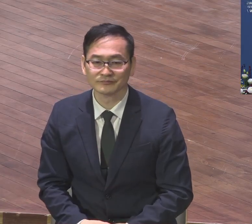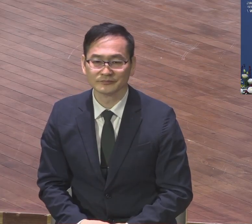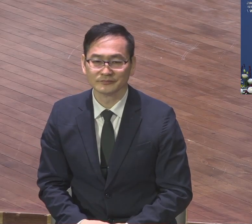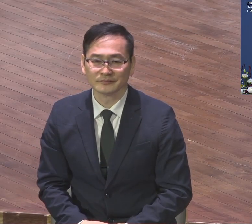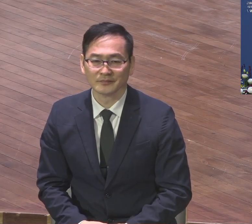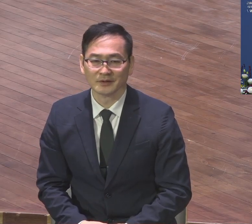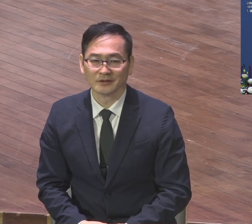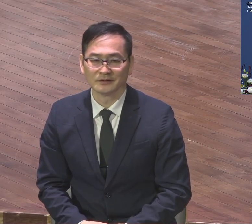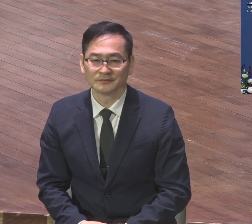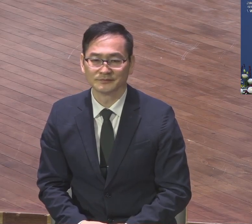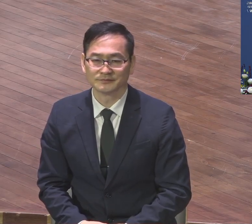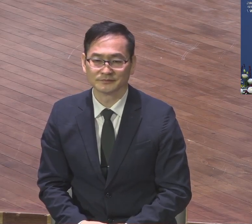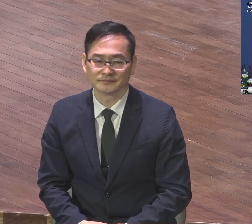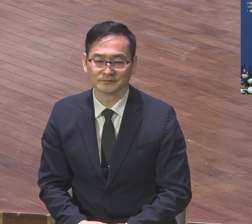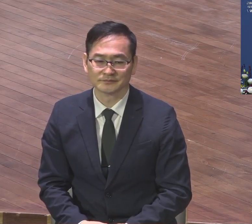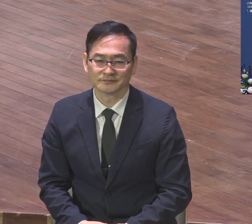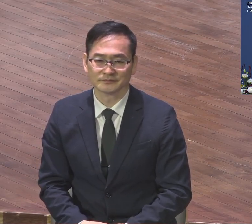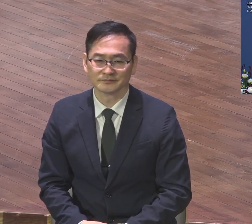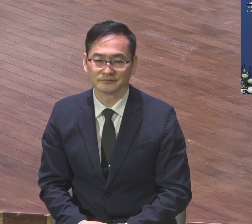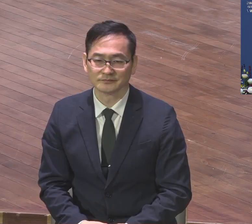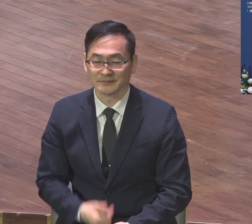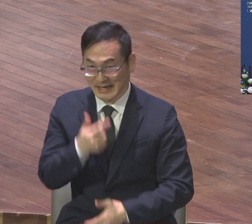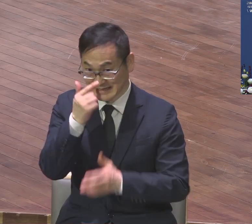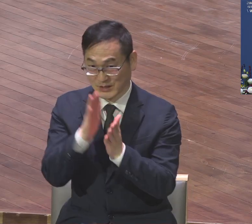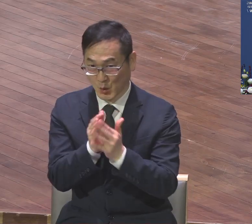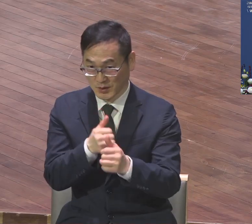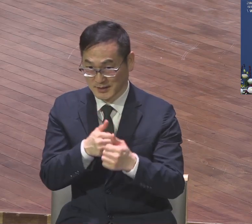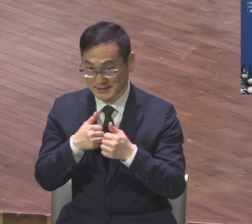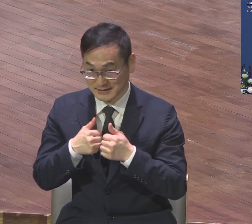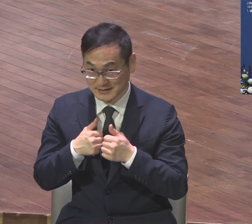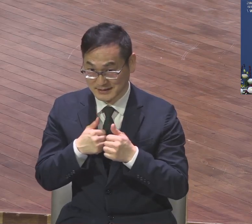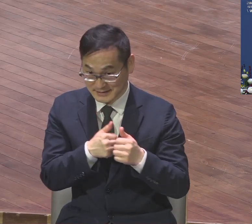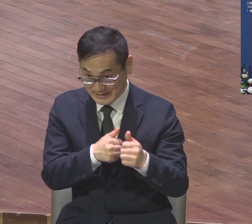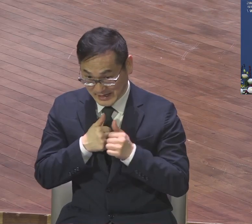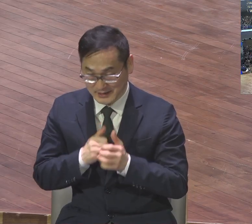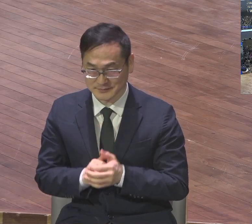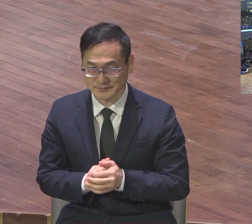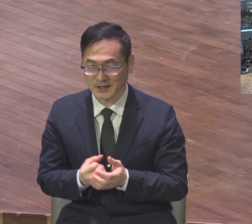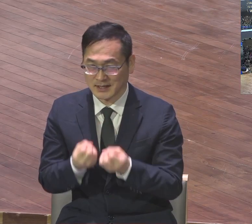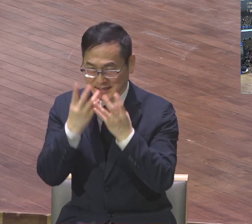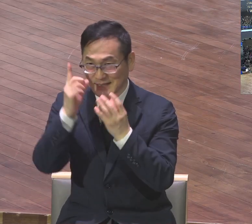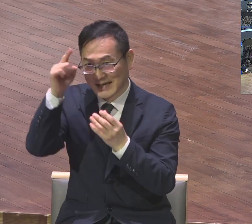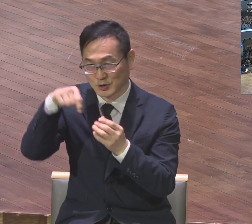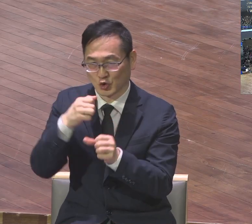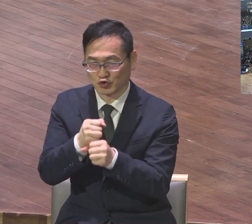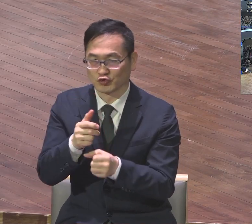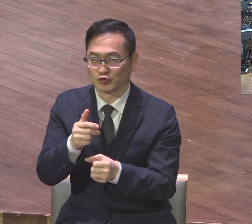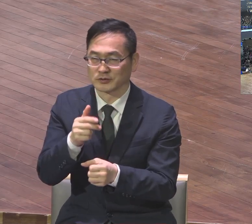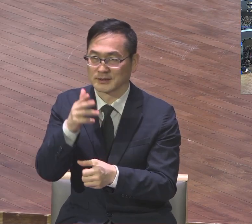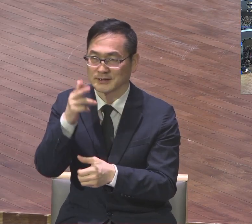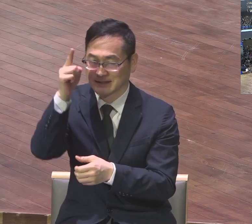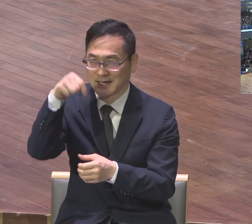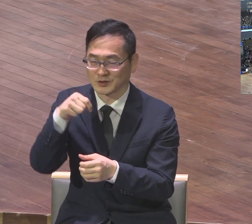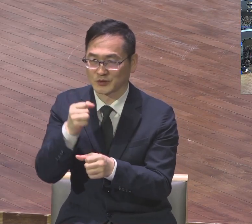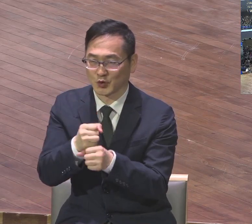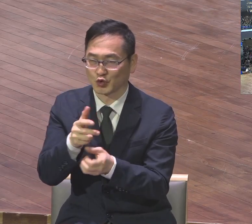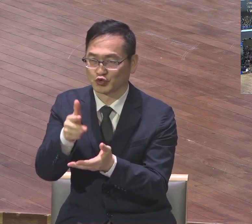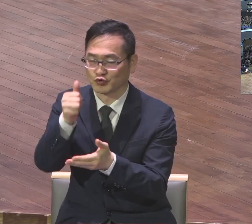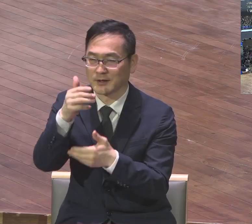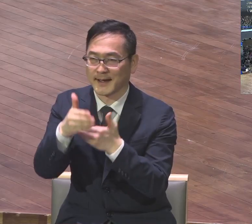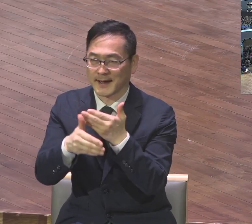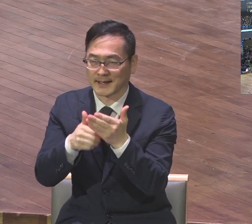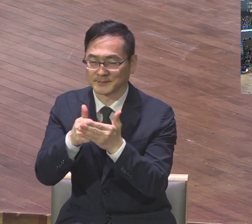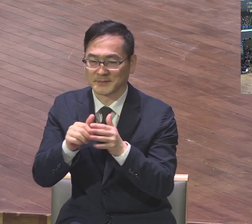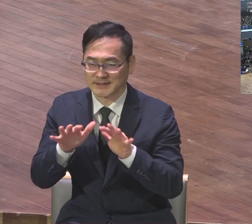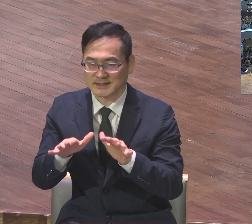예수님 앞에 기도하면서 제 기도를 따라 하시기 바랍니다. 창조주 하나님, 지금 이